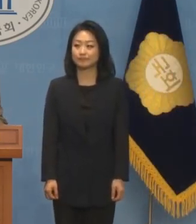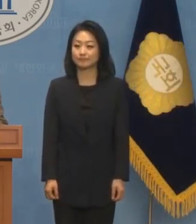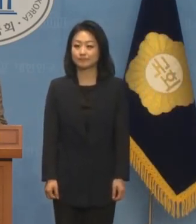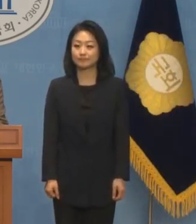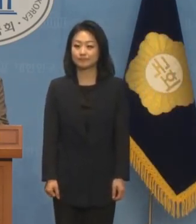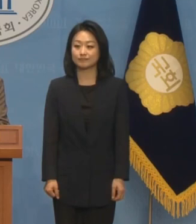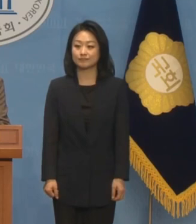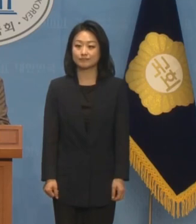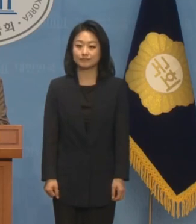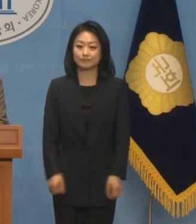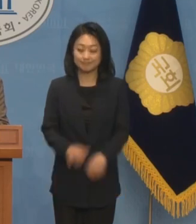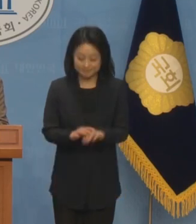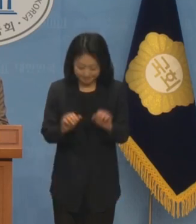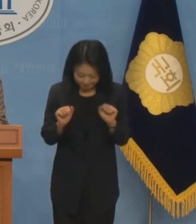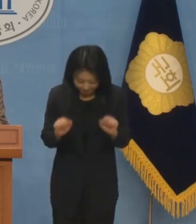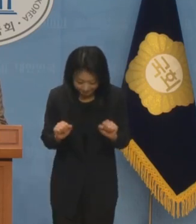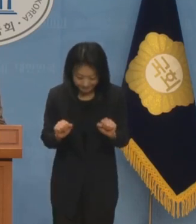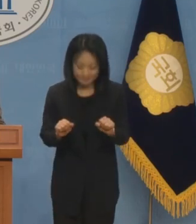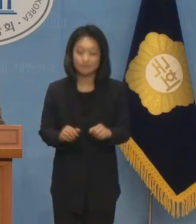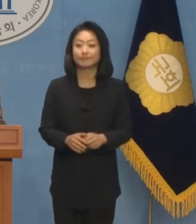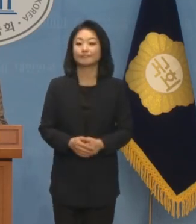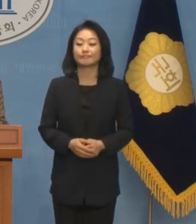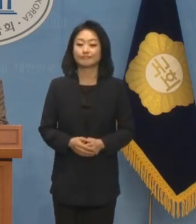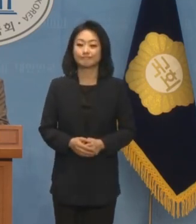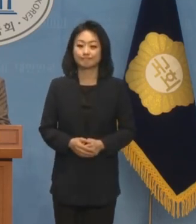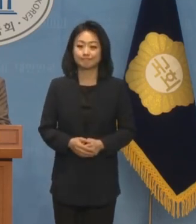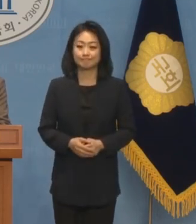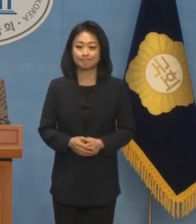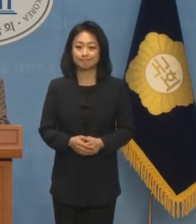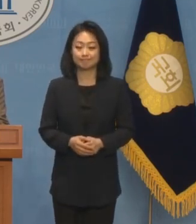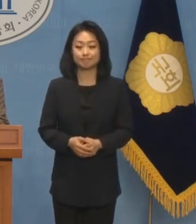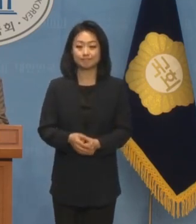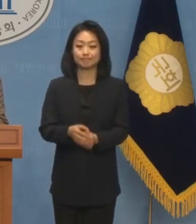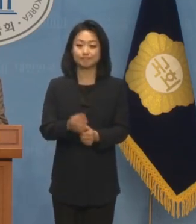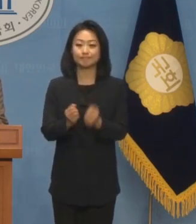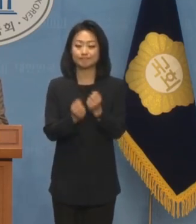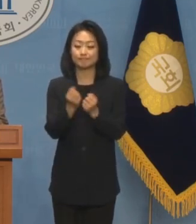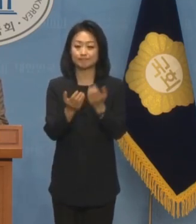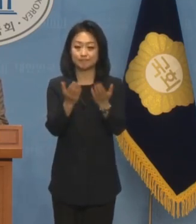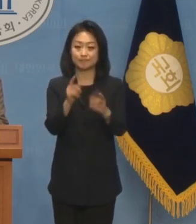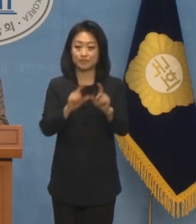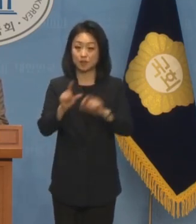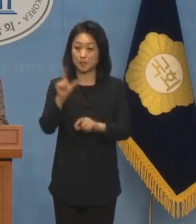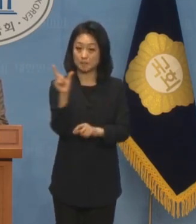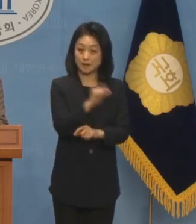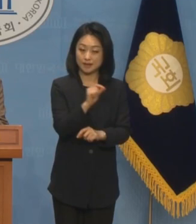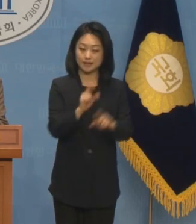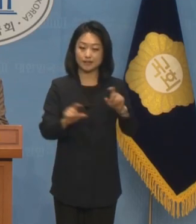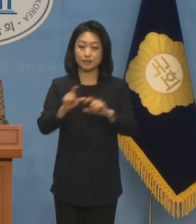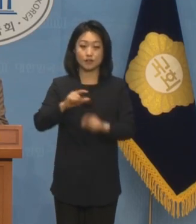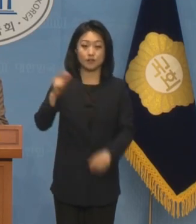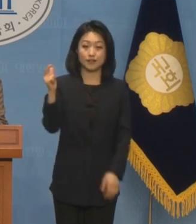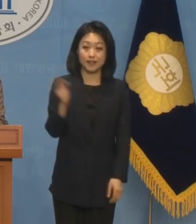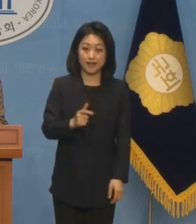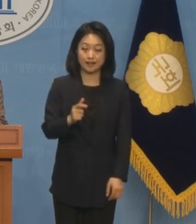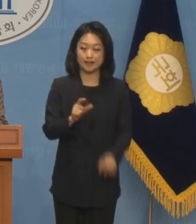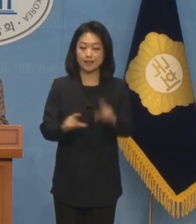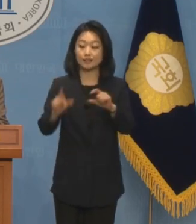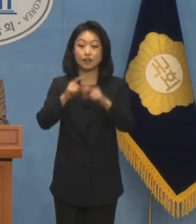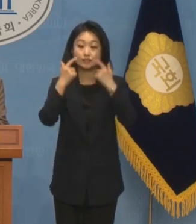녕 안녕하십니까 과 브리핑을 시작하겠습니다 더 빠르게 더 강하게 더